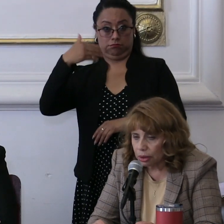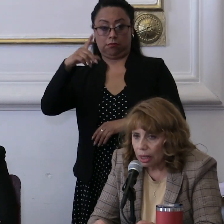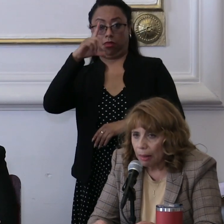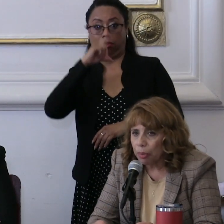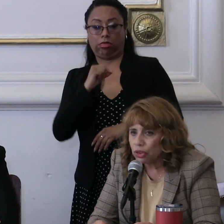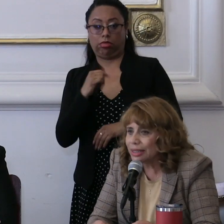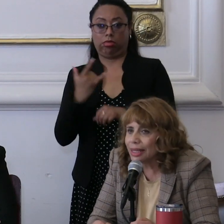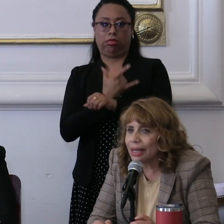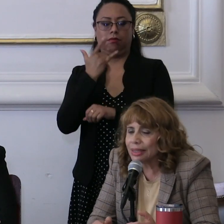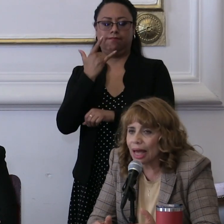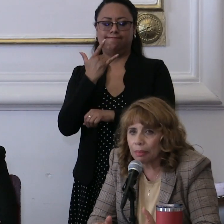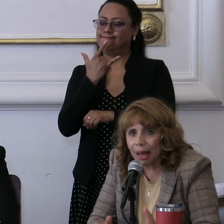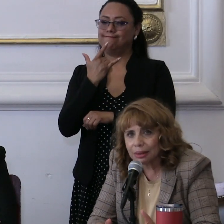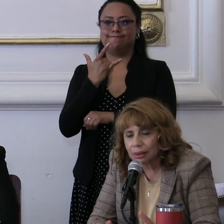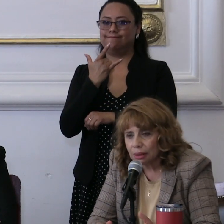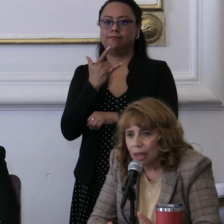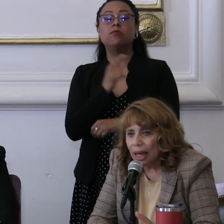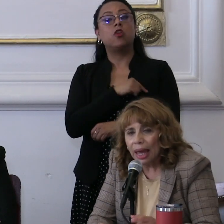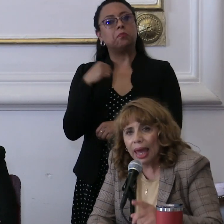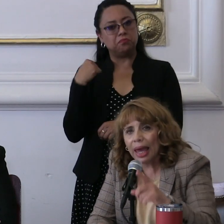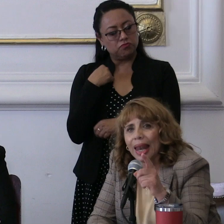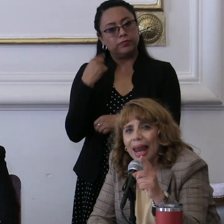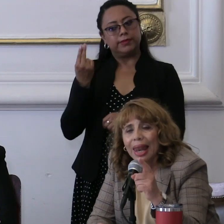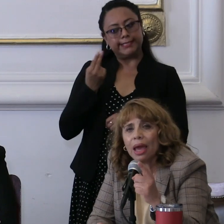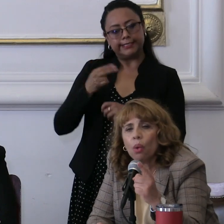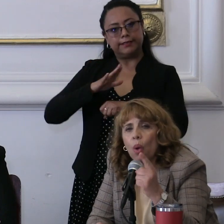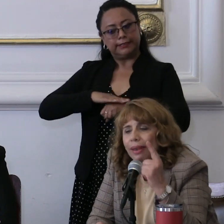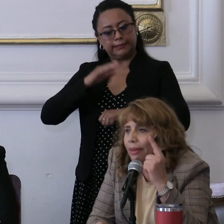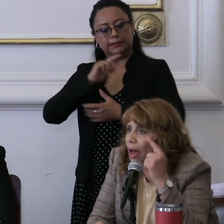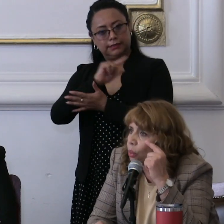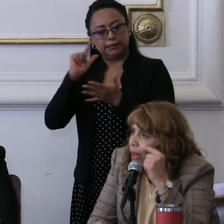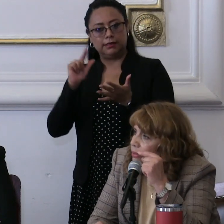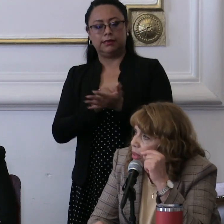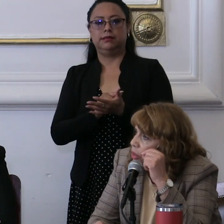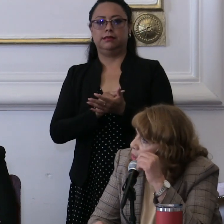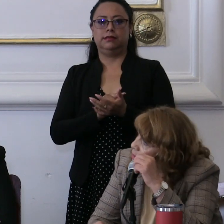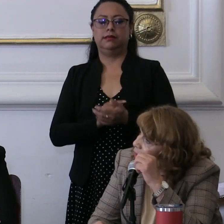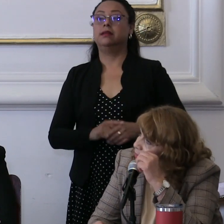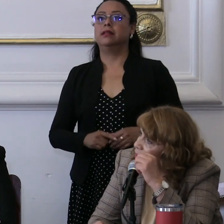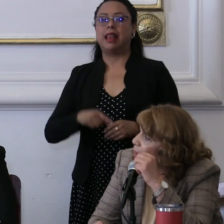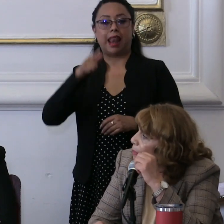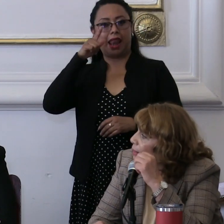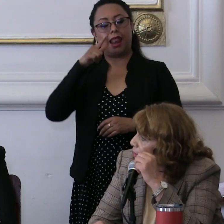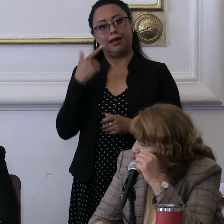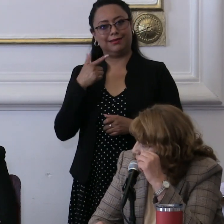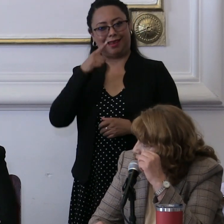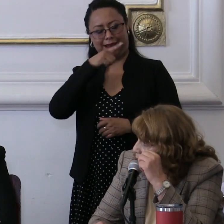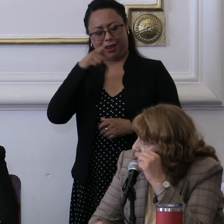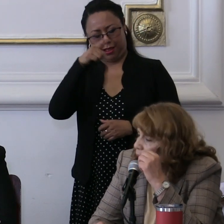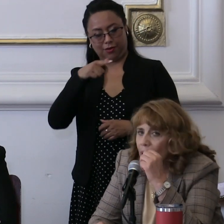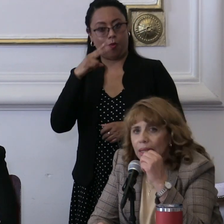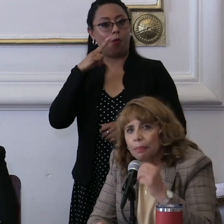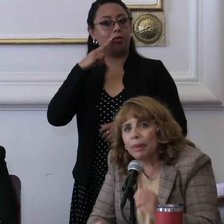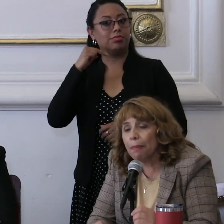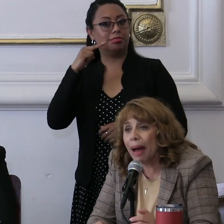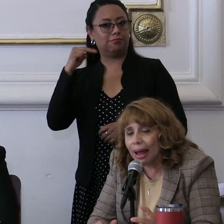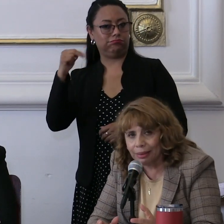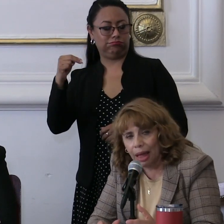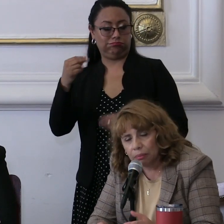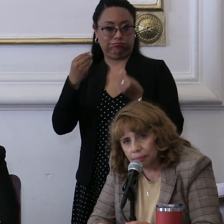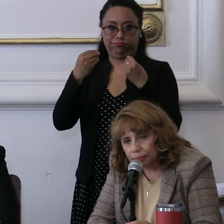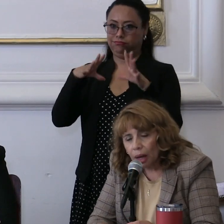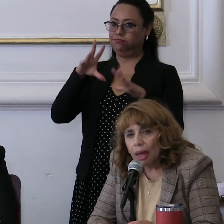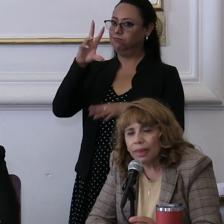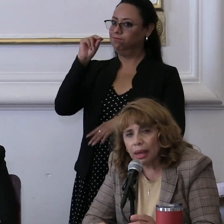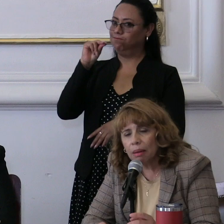necesitamos potencializar más. La lengua náhuatl no se debe perder. En Milpa